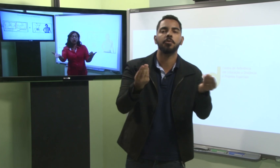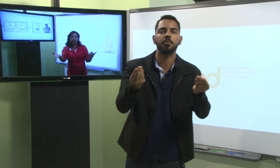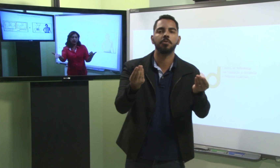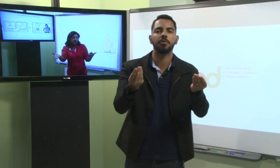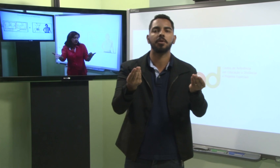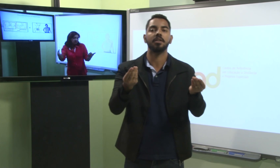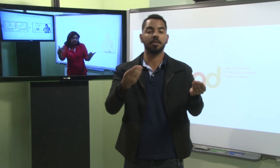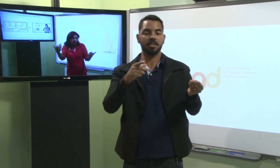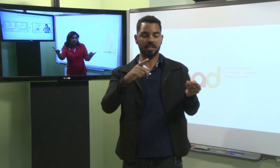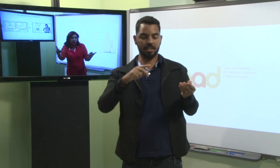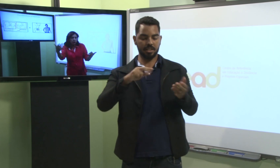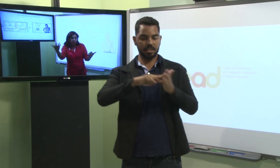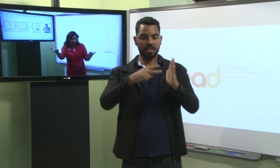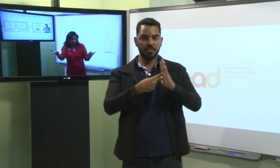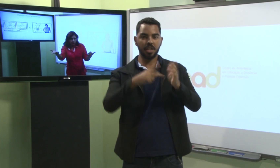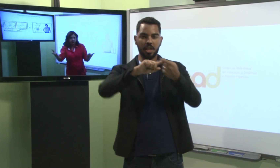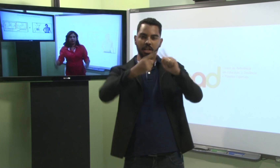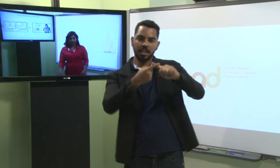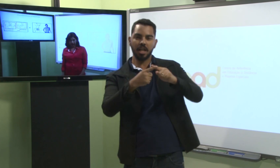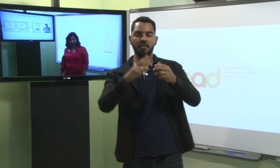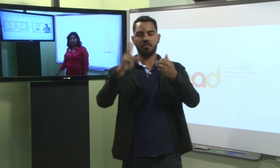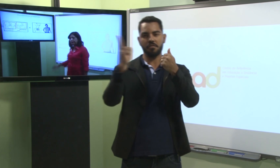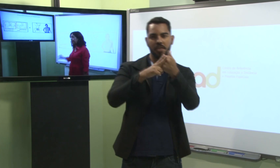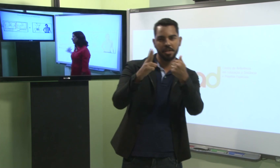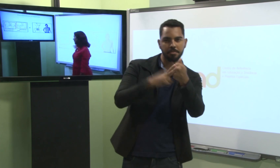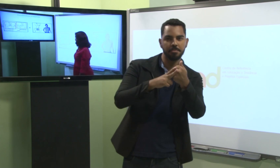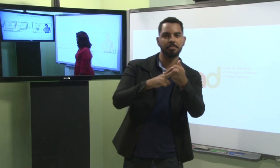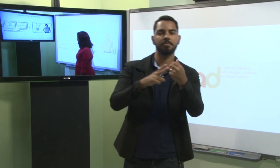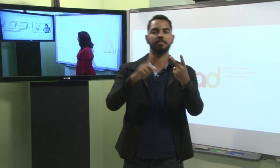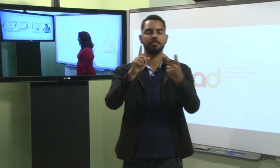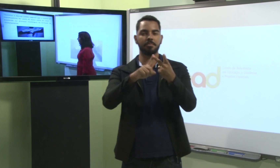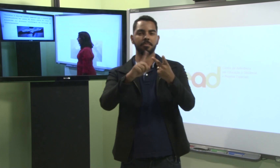uma concordância verbal ou nominal, tá?